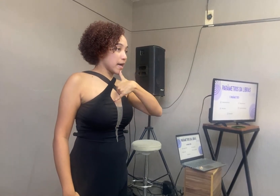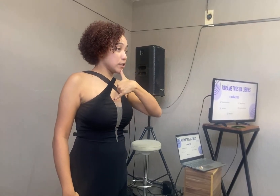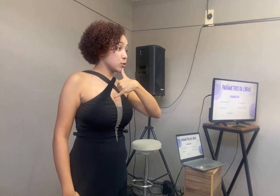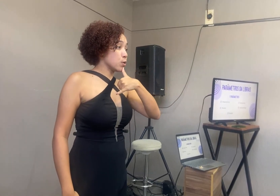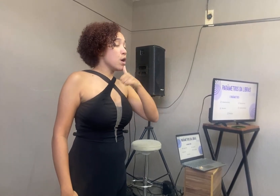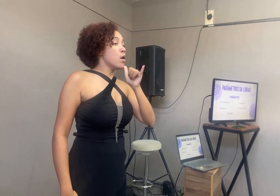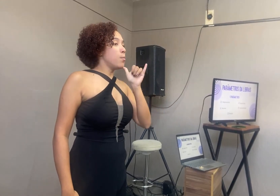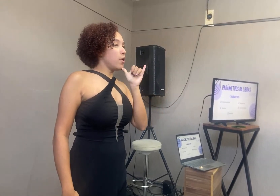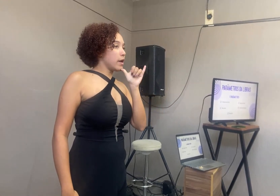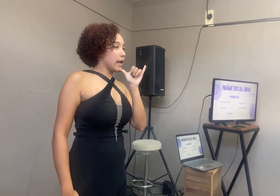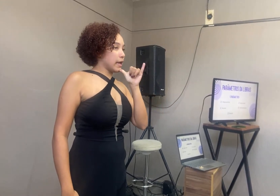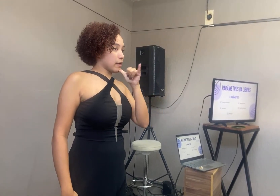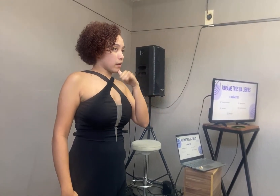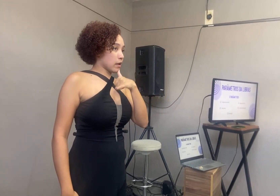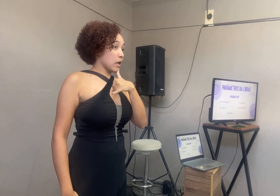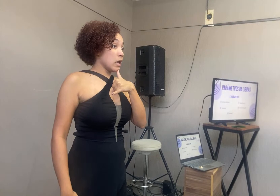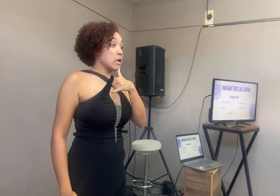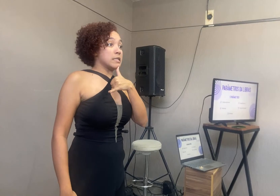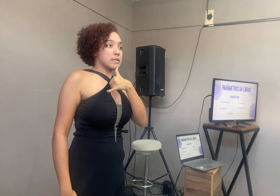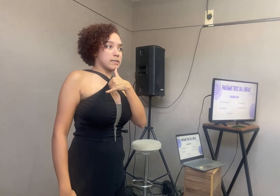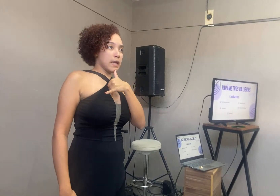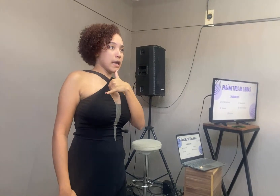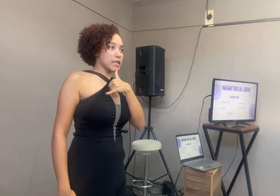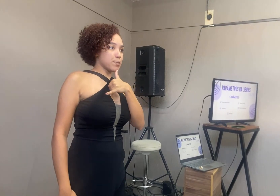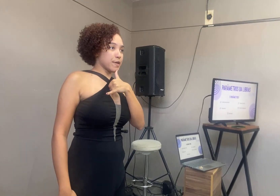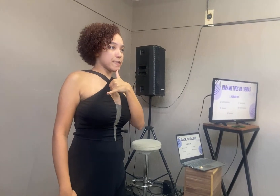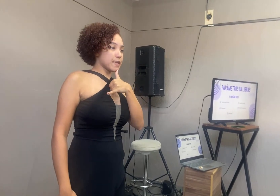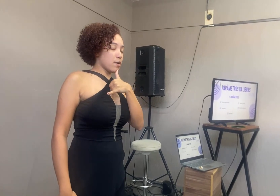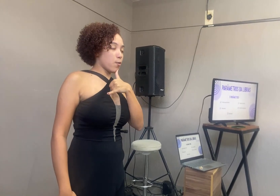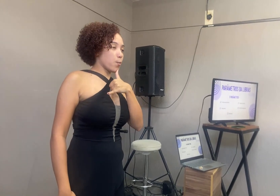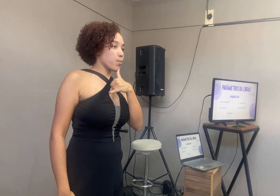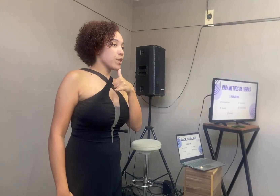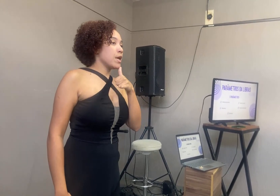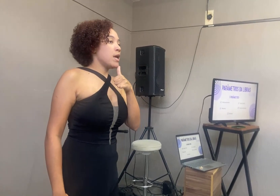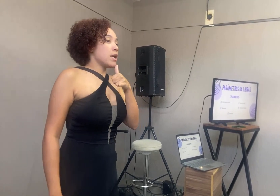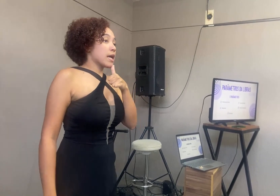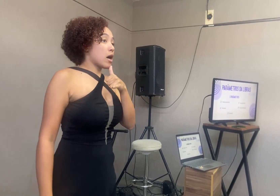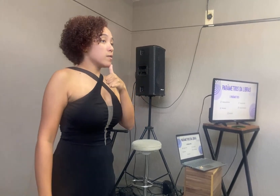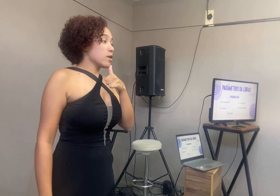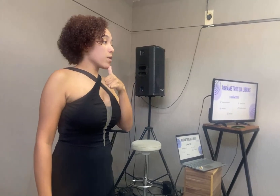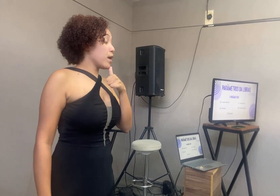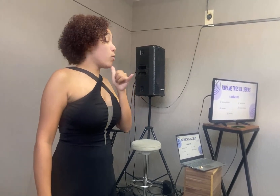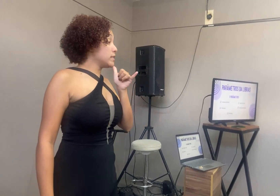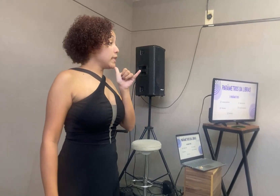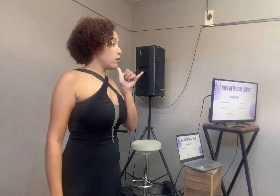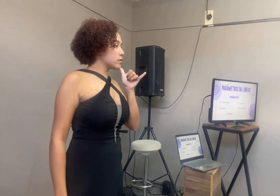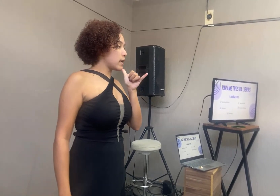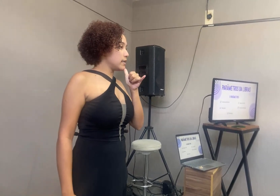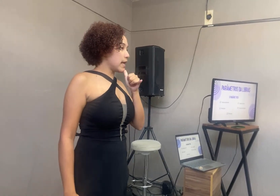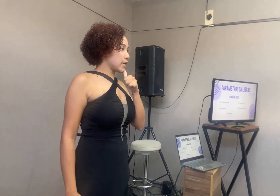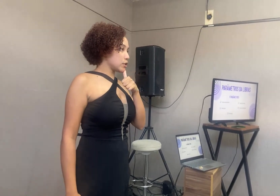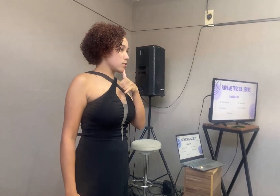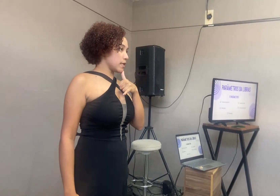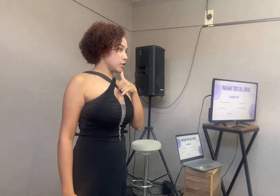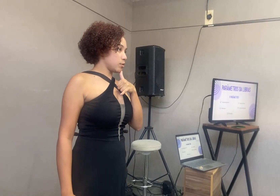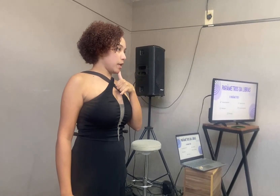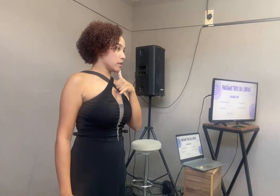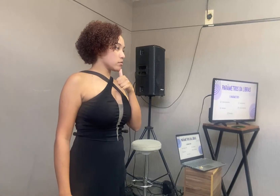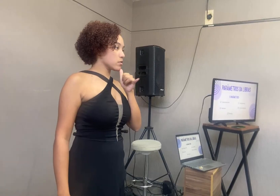baixo. Porém, sem a expressão, causa o quê? Uma neutralidade do sentimento.